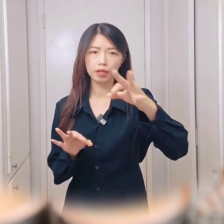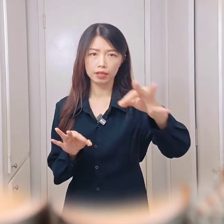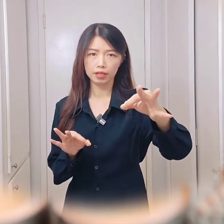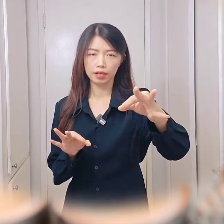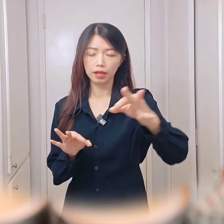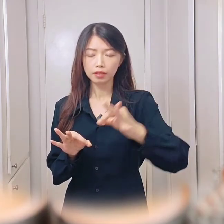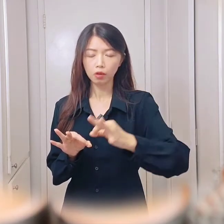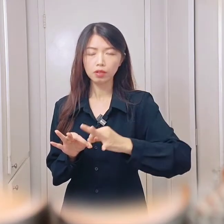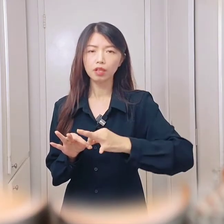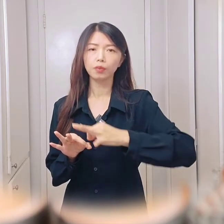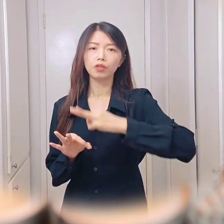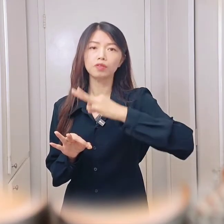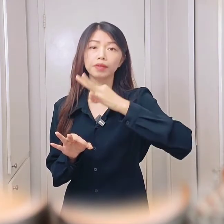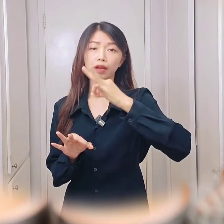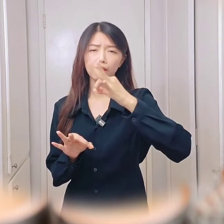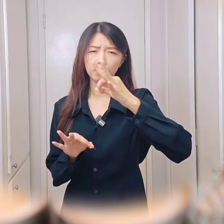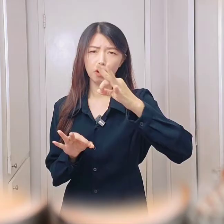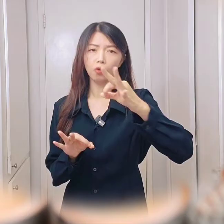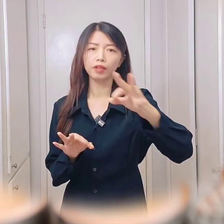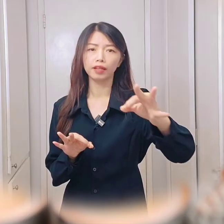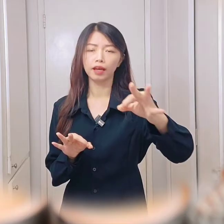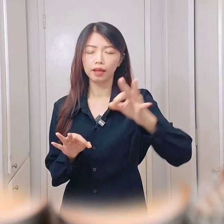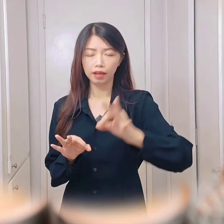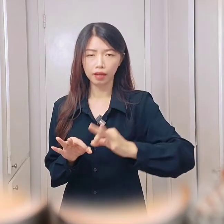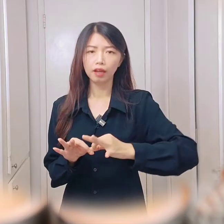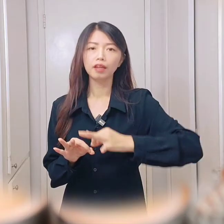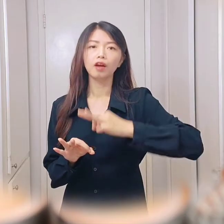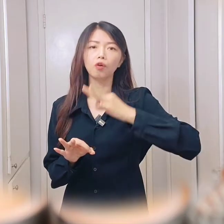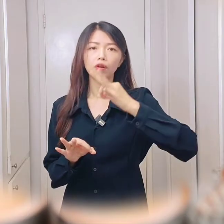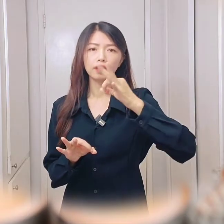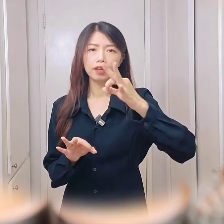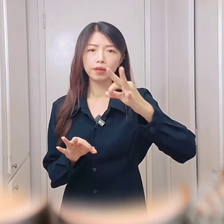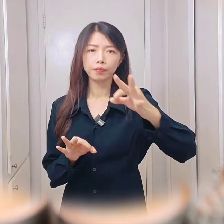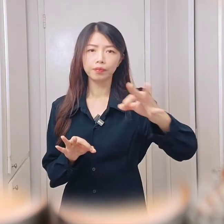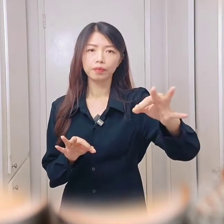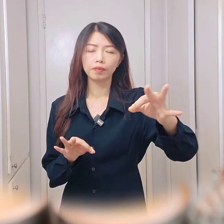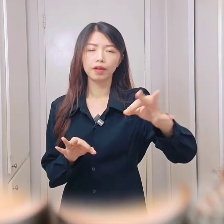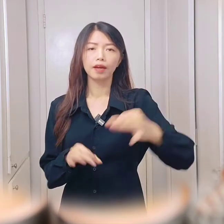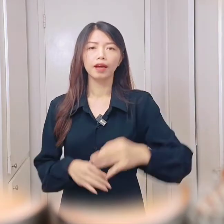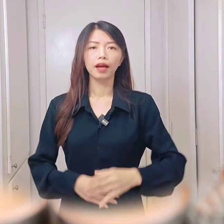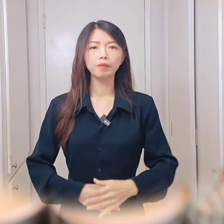포물선을 보내듯이 천천히 보내주시면 돼요. 영원하다. 영원히